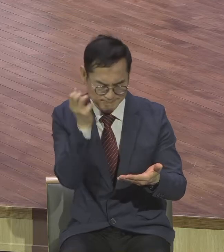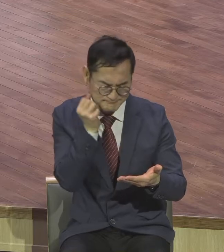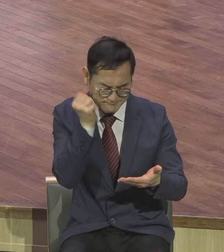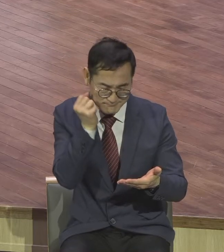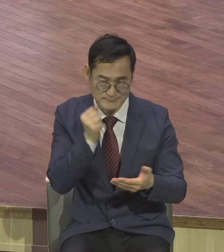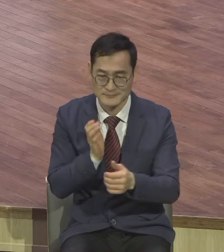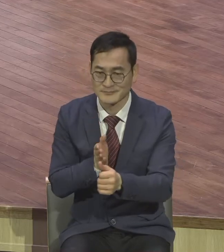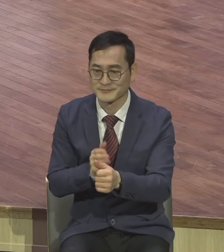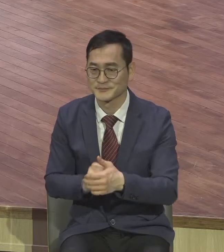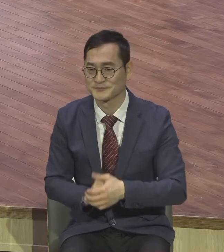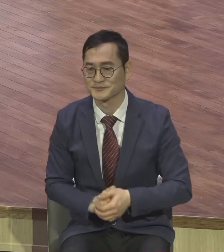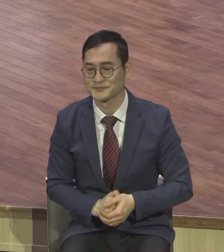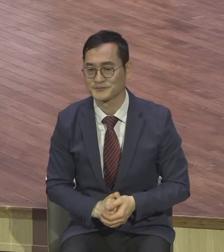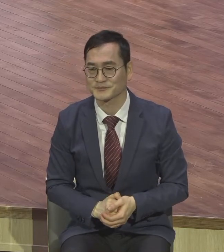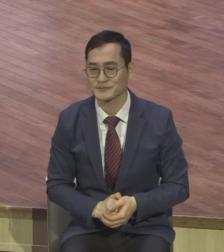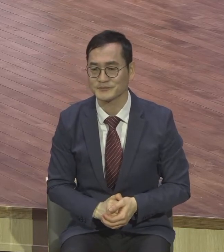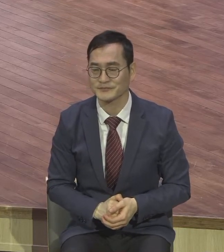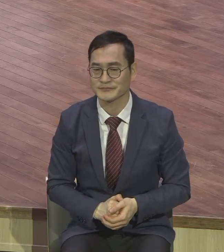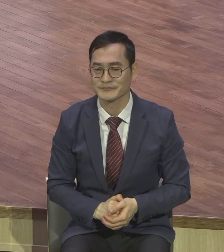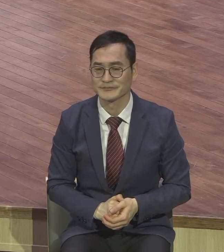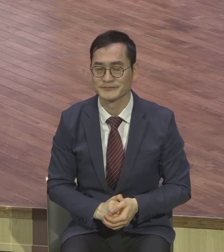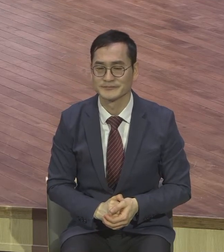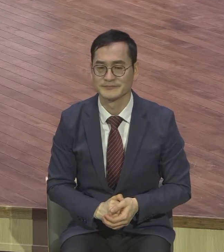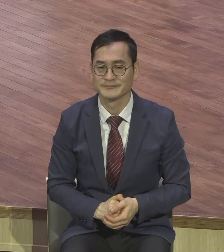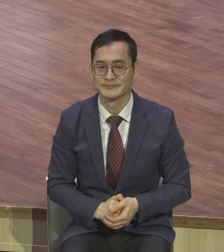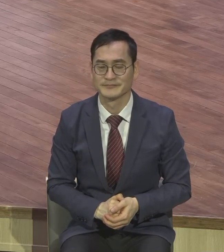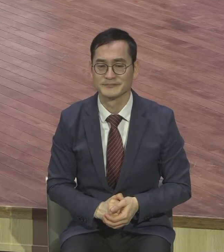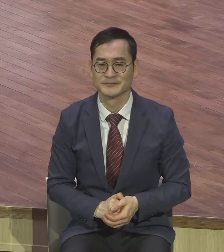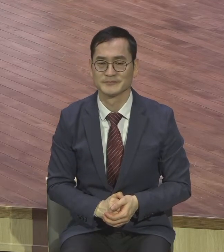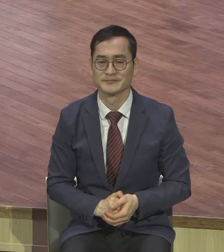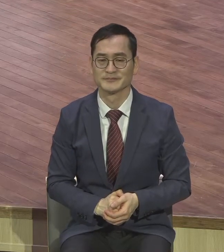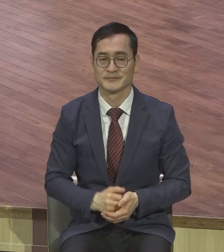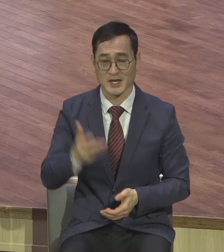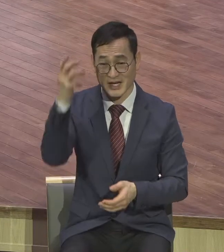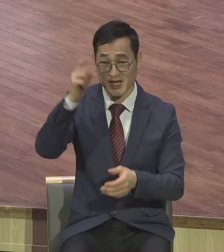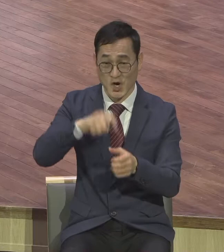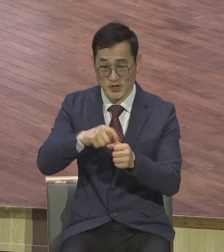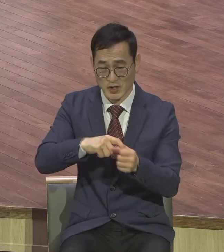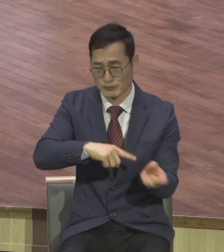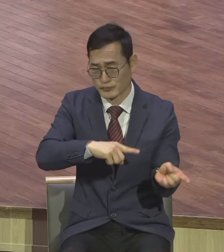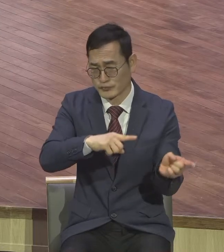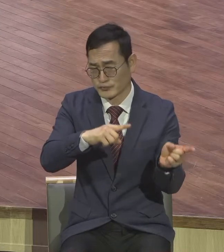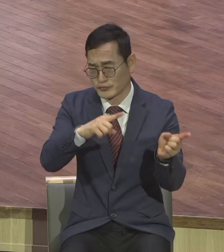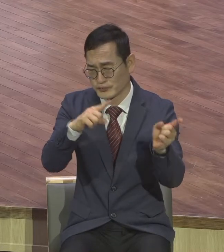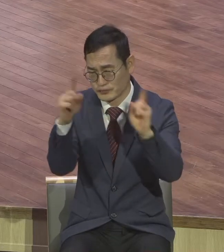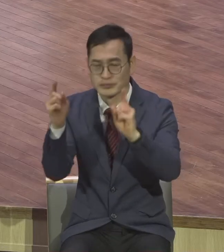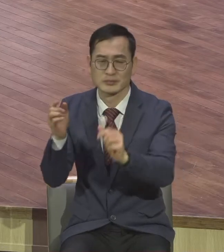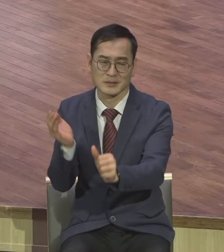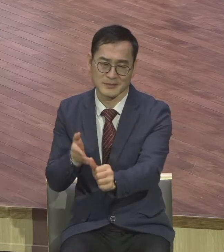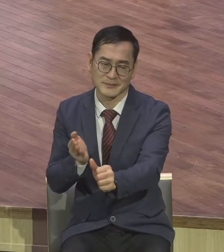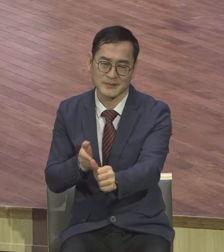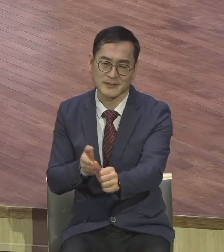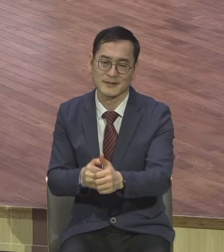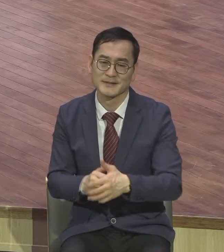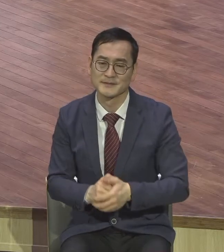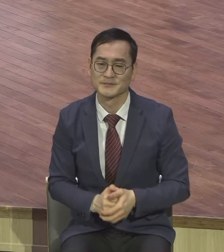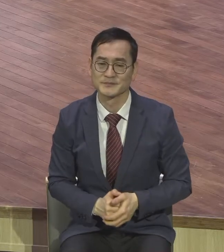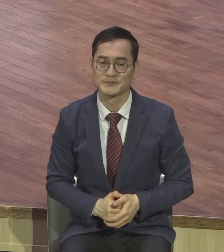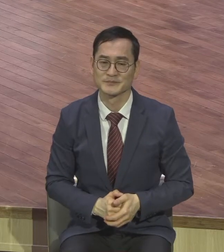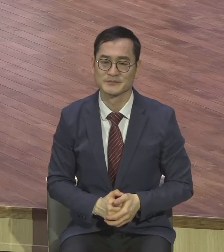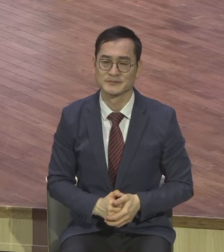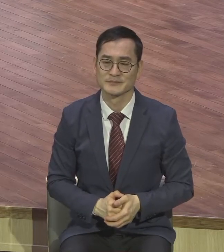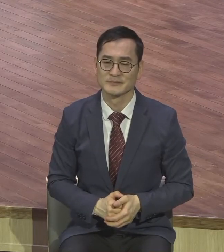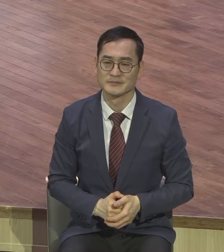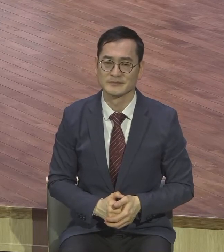있는 온라인 새 생명 초청의 현장에 영접 바람 좀 일으키시 바랍니다 뭐 하는갑다 초청한 다음에